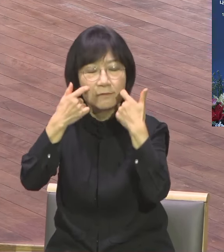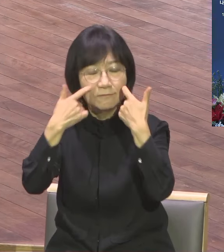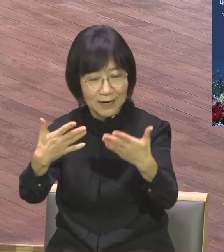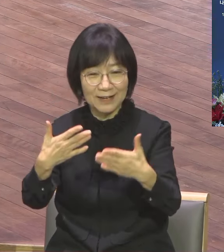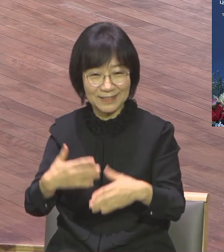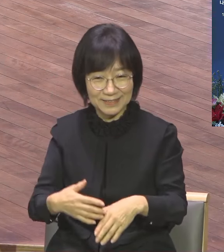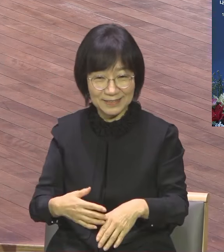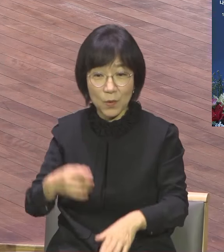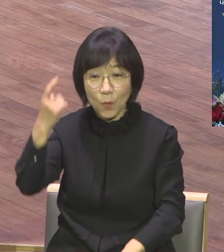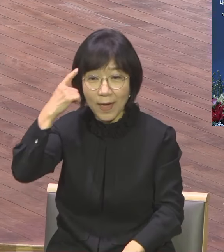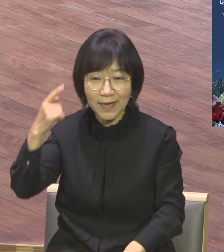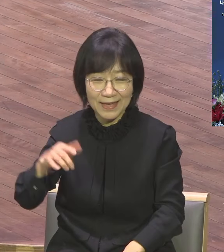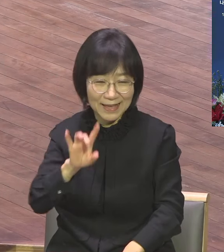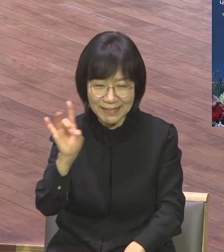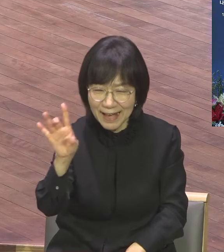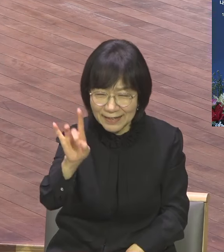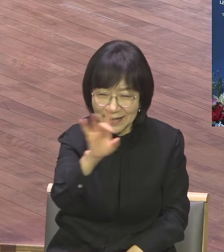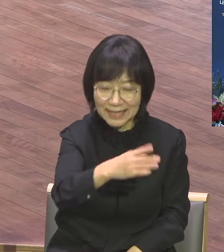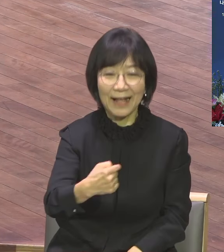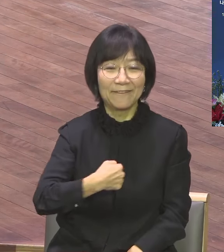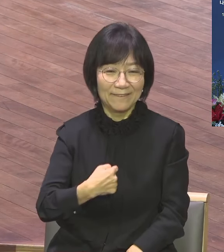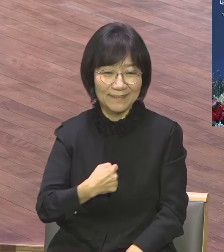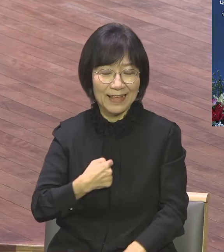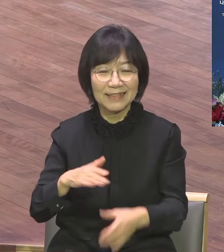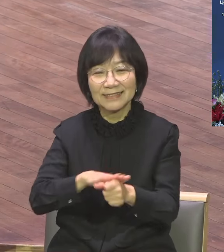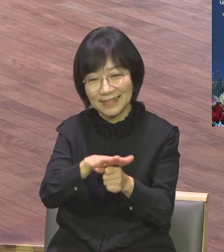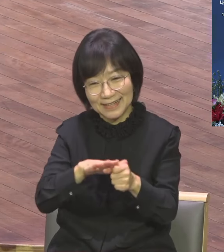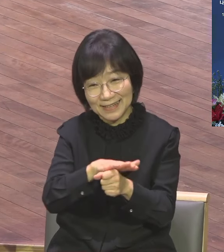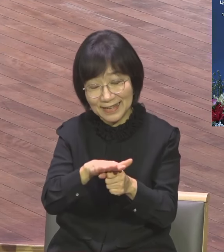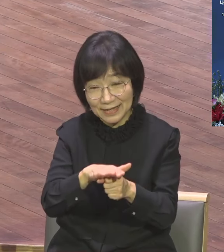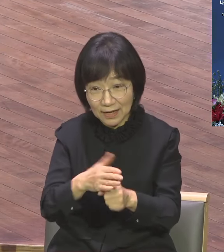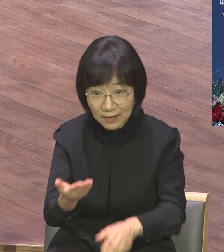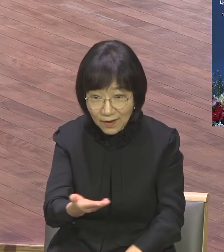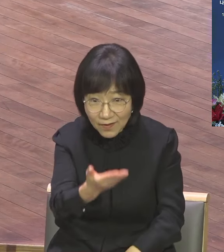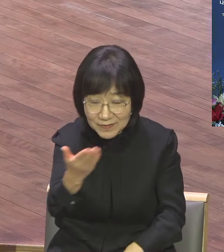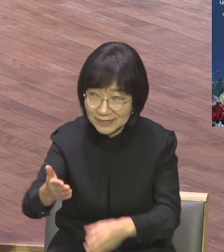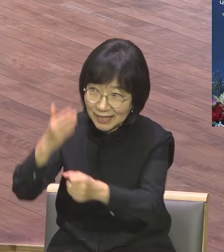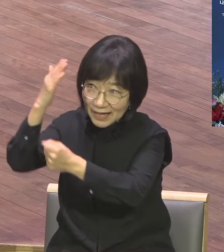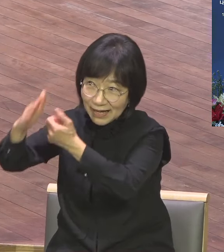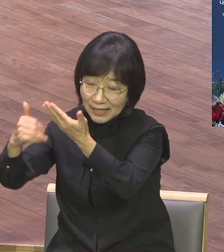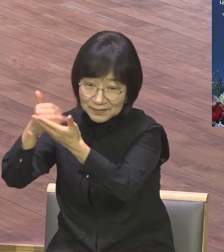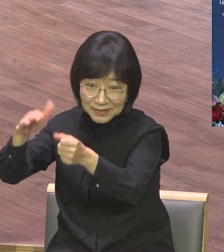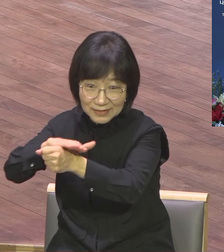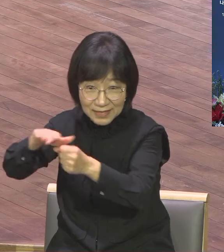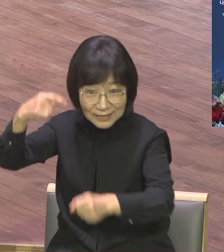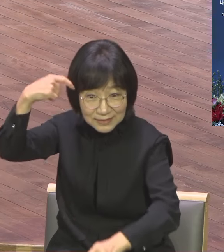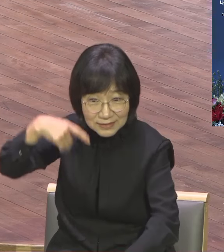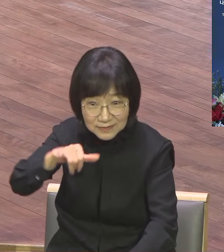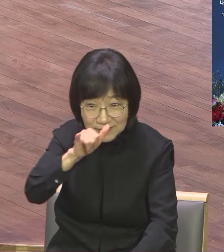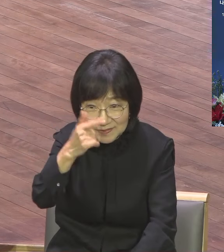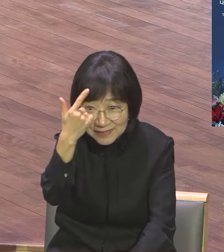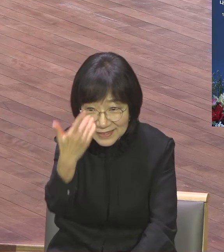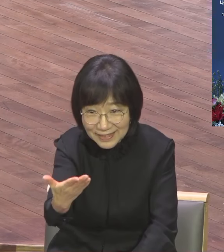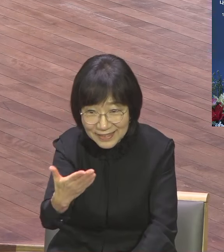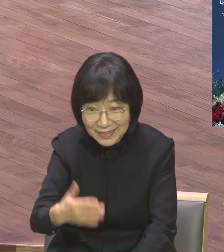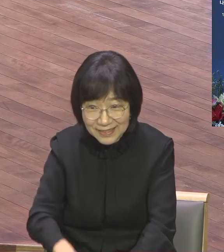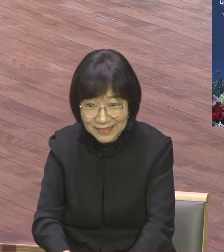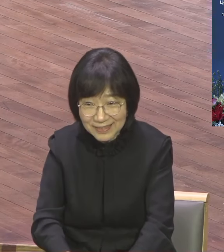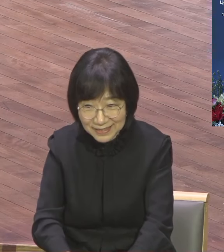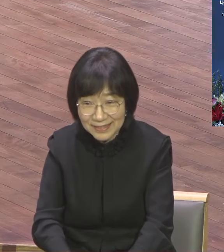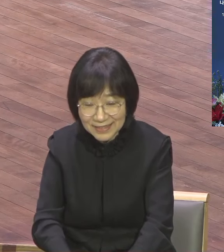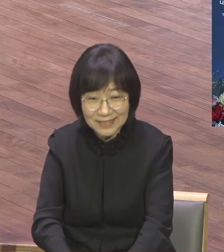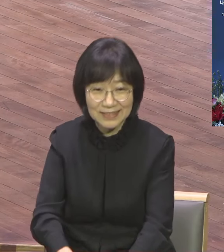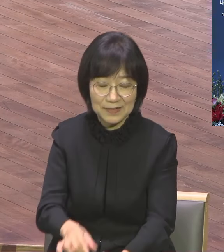나를 사랑하사. 자, 하나님의 사랑을 느끼십니까? 구원받은 영계 모든 성도들,